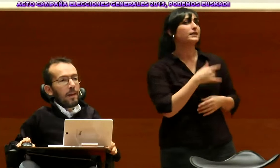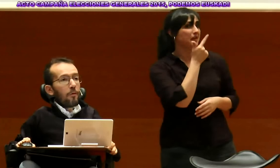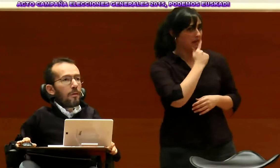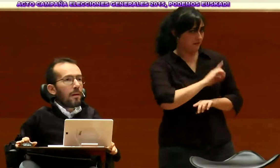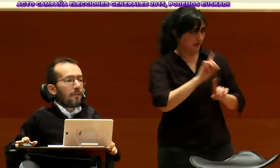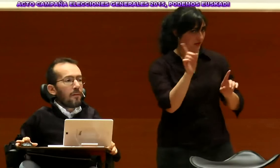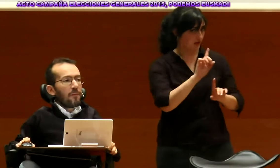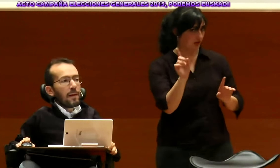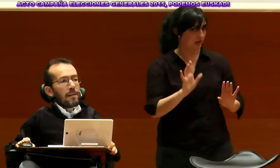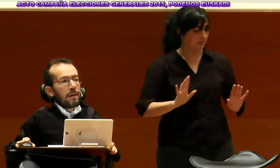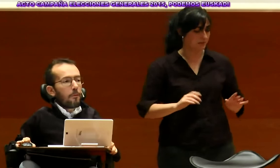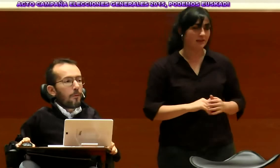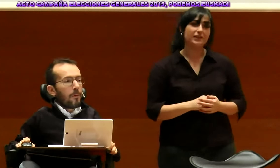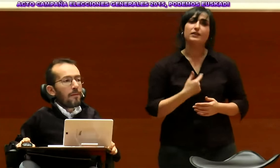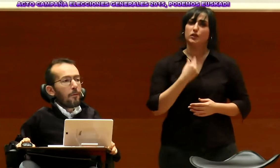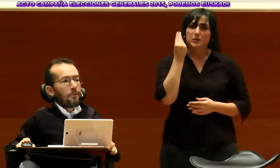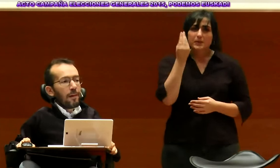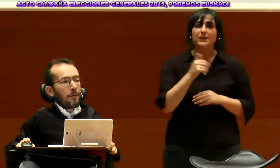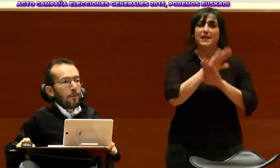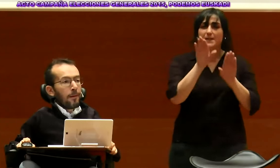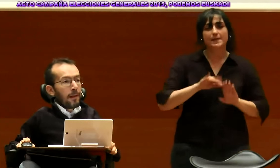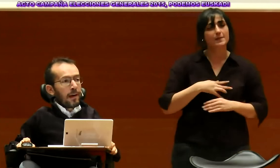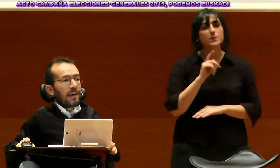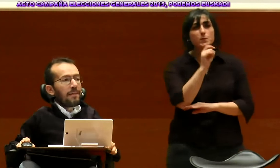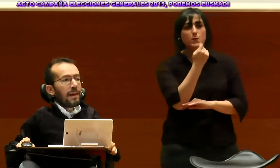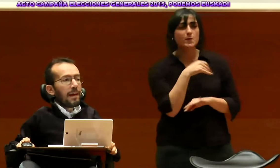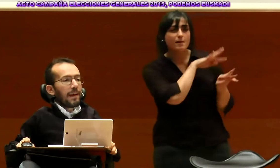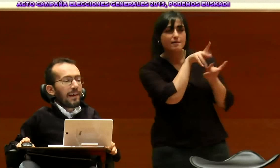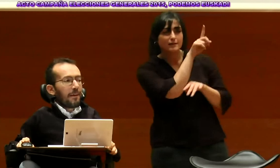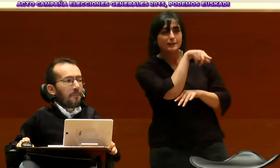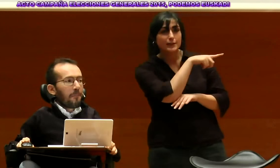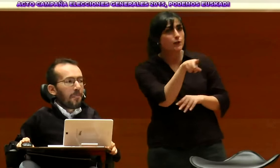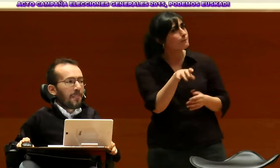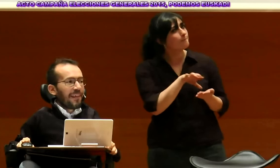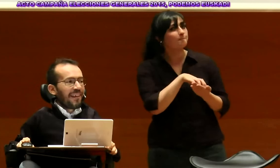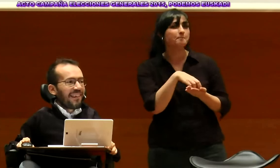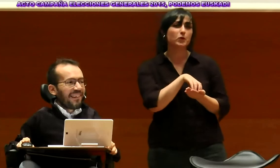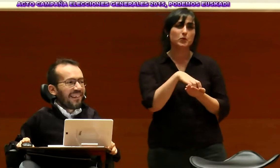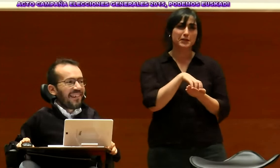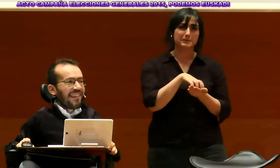Y yo creo que al final tengo la duda si lo conseguí o no. Así que...